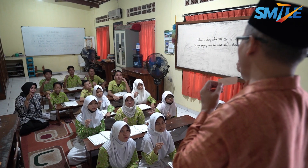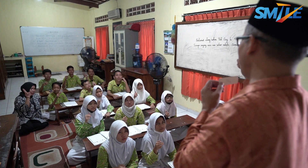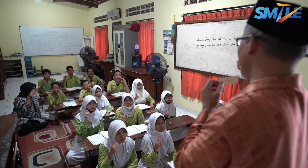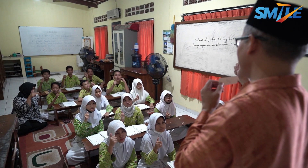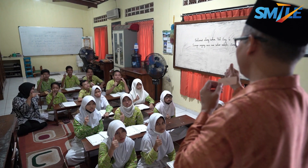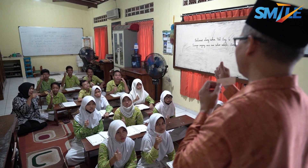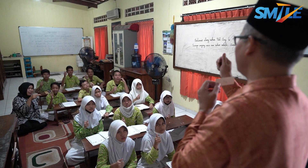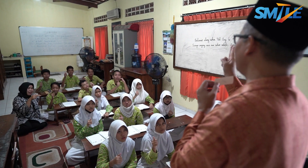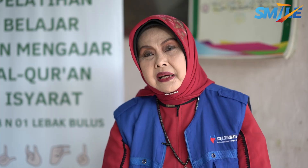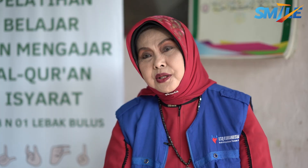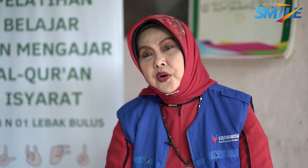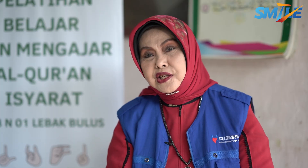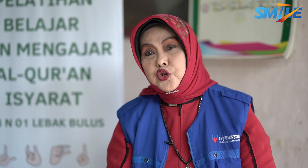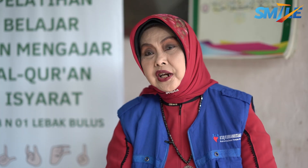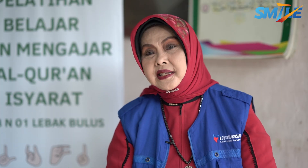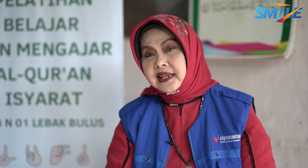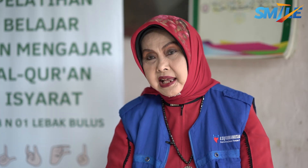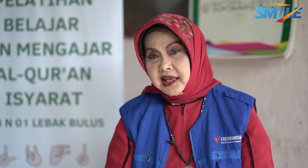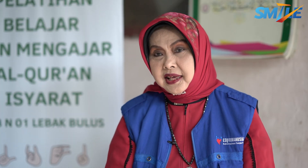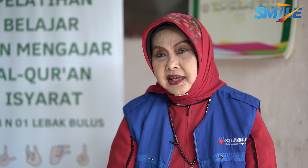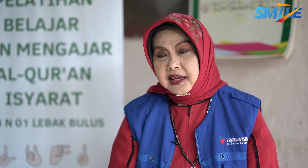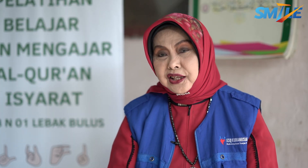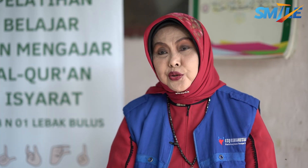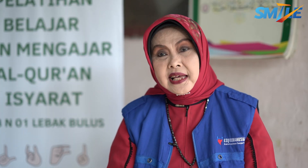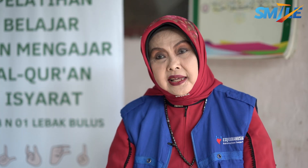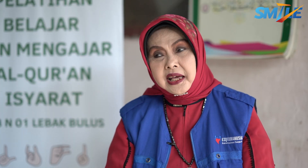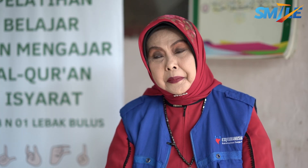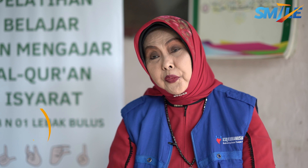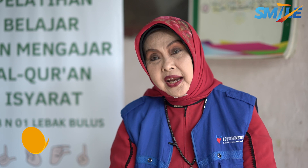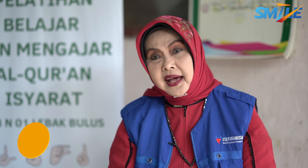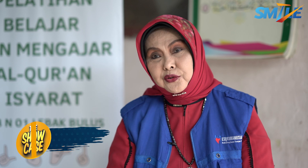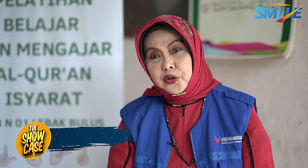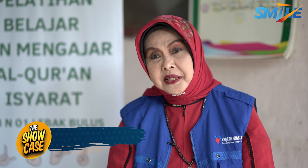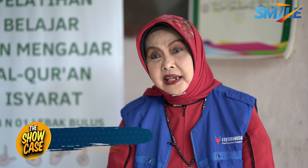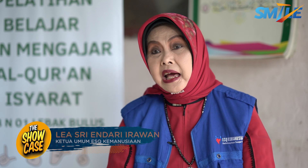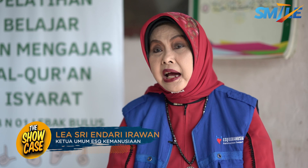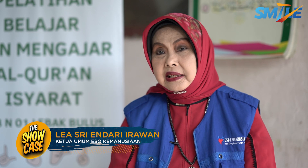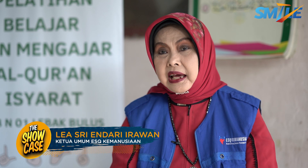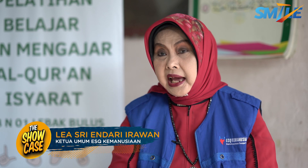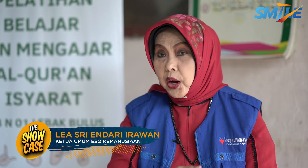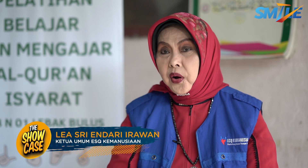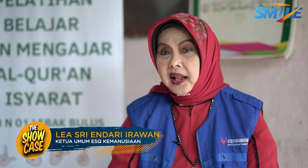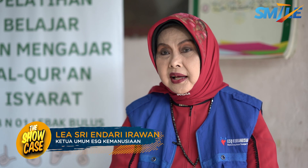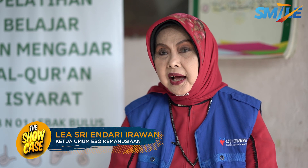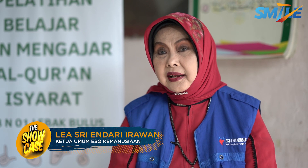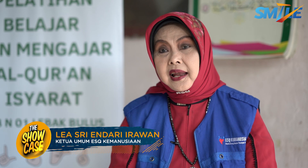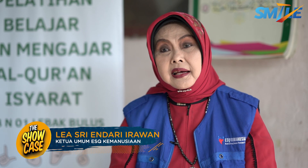Ini sebetulnya memang sebuah histori sendiri. Tentu saja yang berwenang untuk menceritakannya dari awal adalah